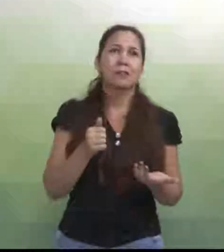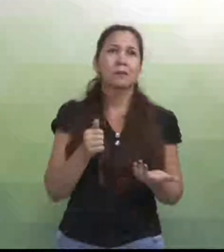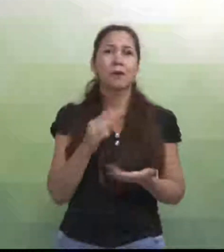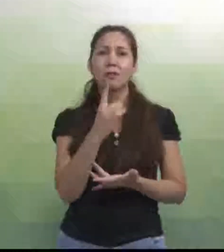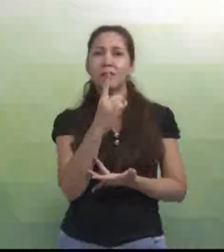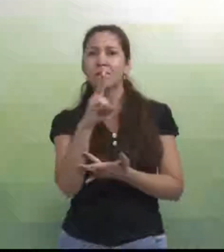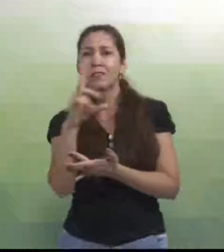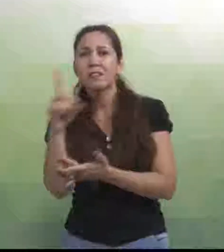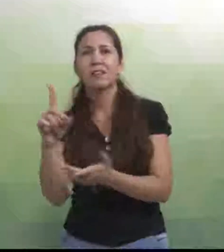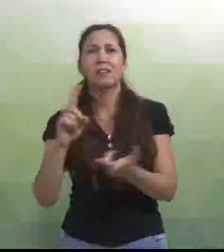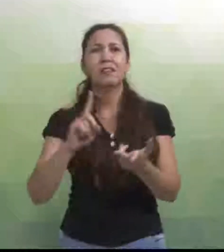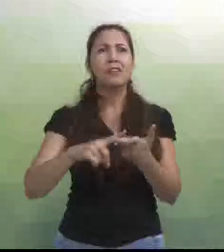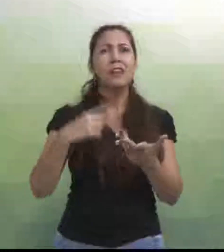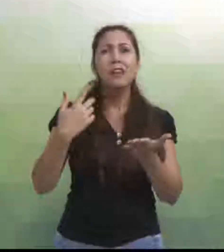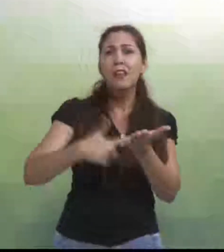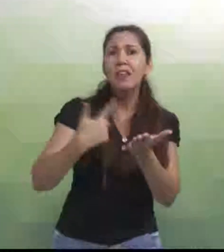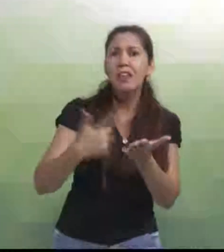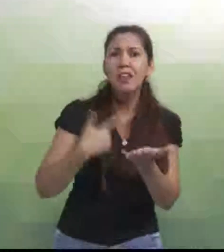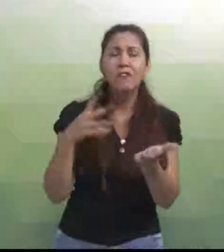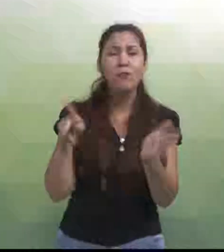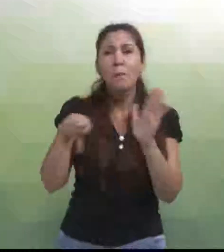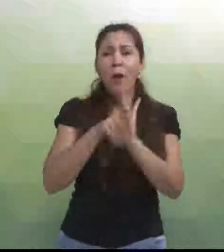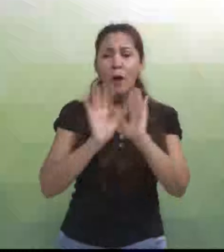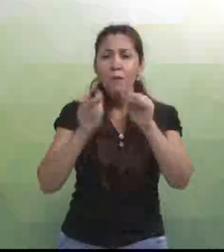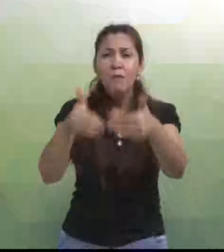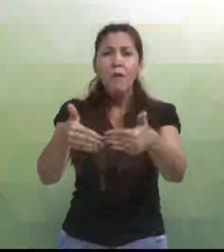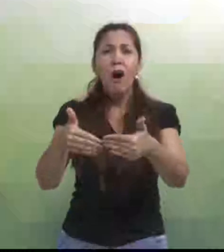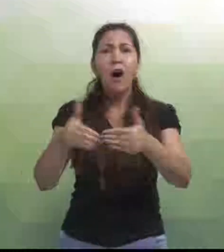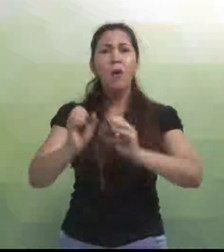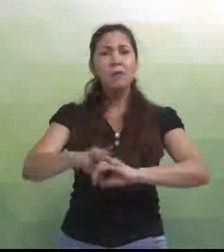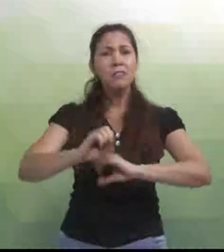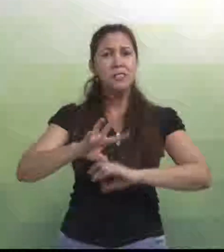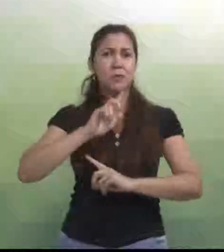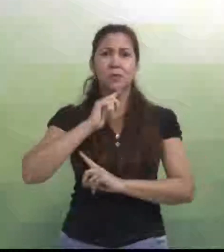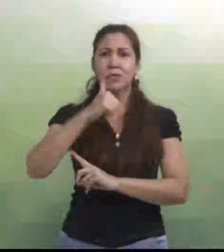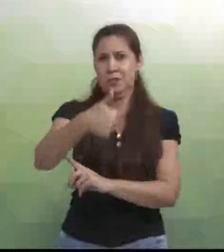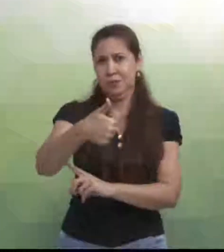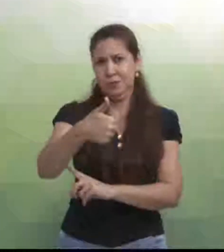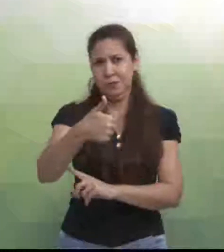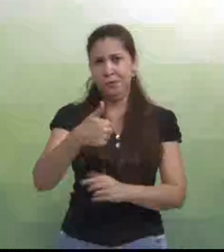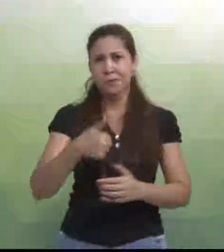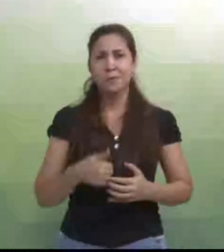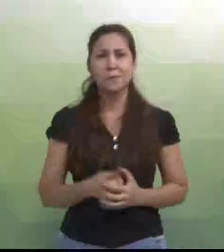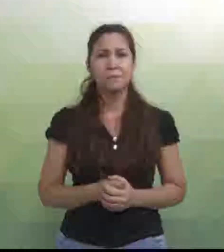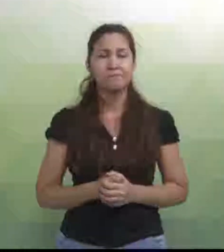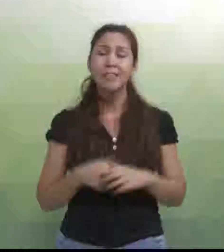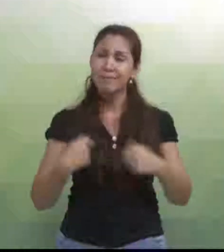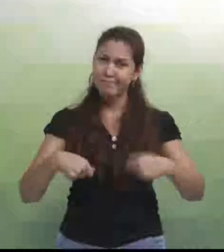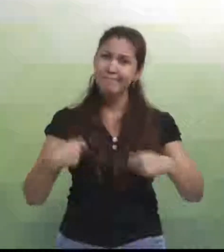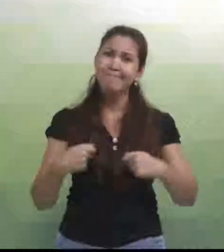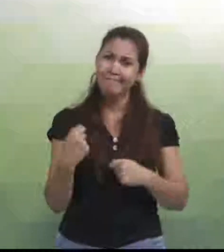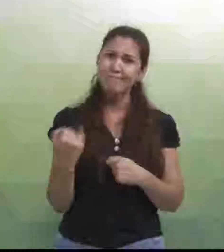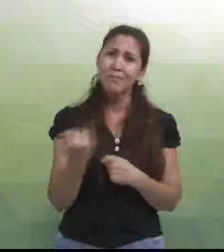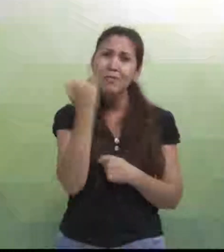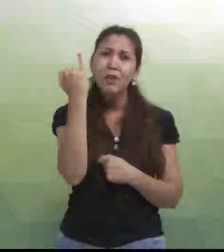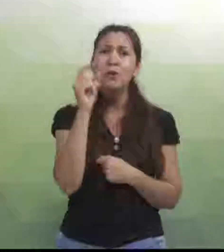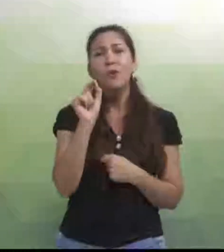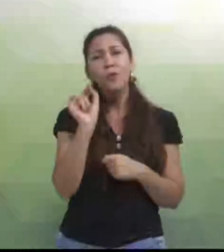com focos no ensino da L1 para surdos. Então, é necessário, é importante que pesquisas, estudos